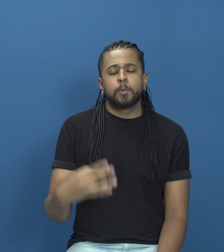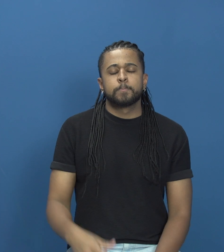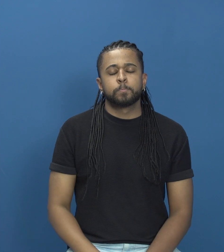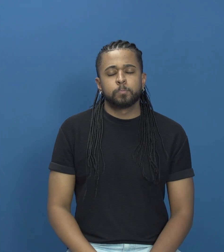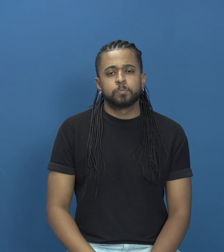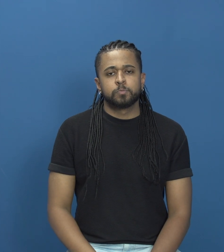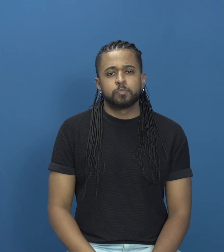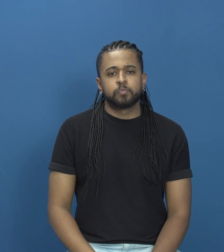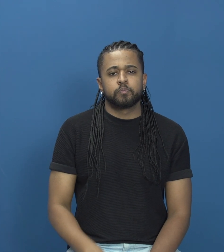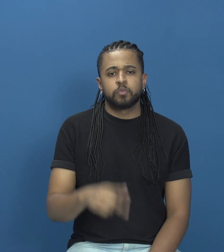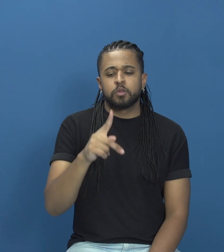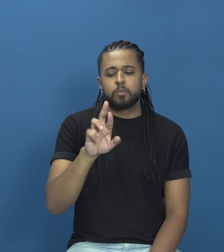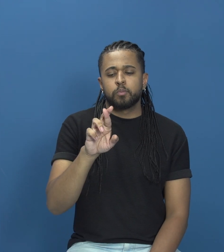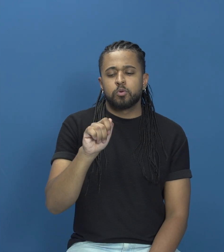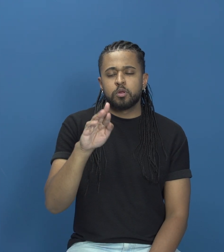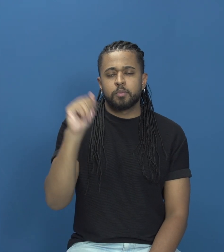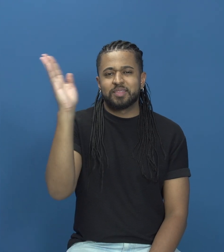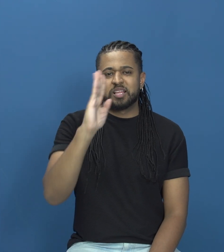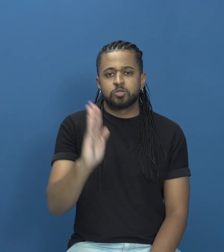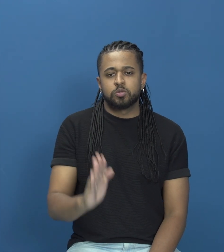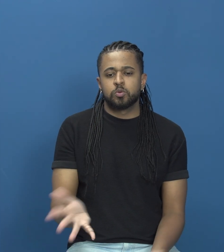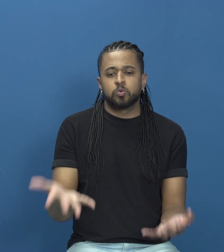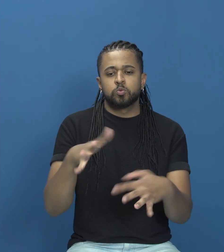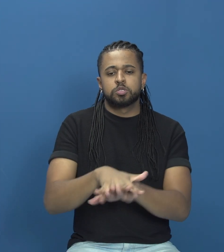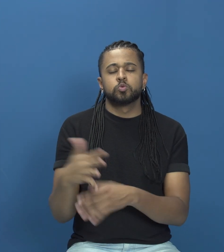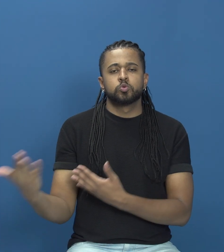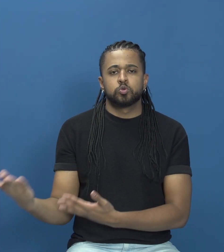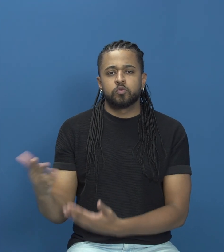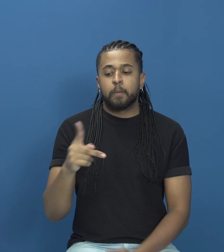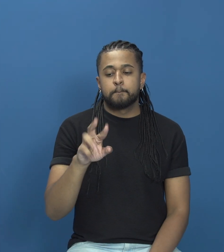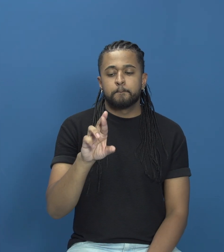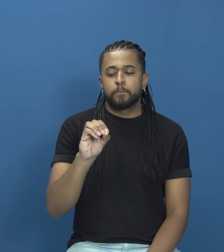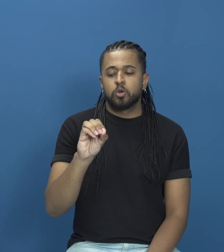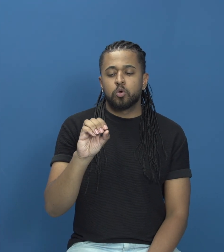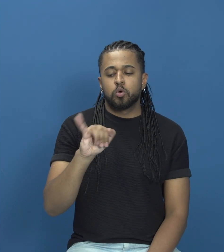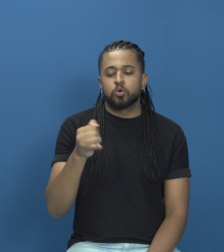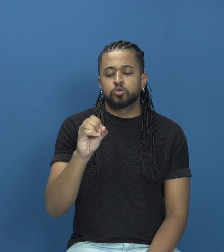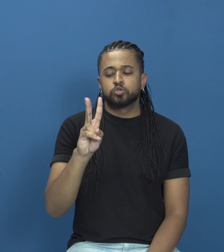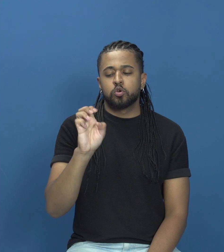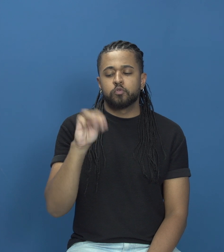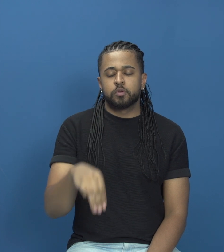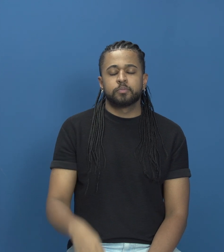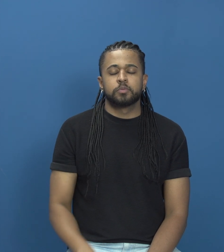11.8.4.1.2.4. Programa Nacional de Inclusão do Jovem, PROJovem.